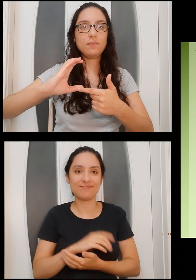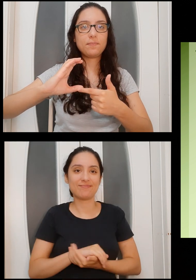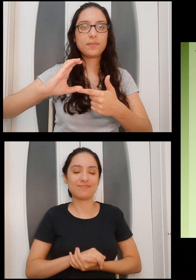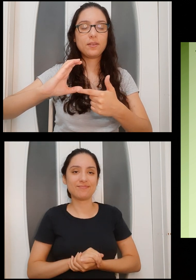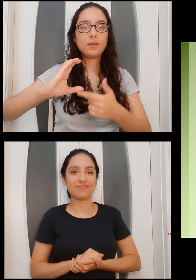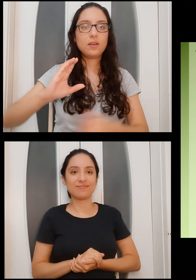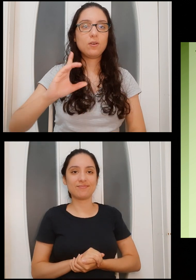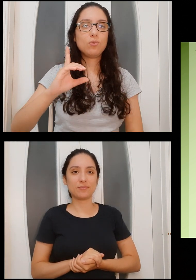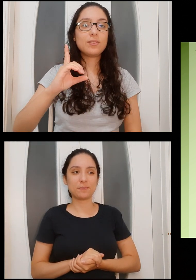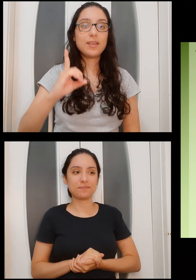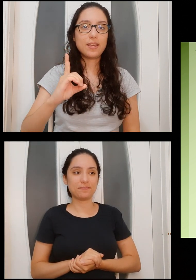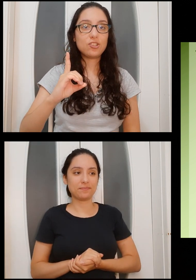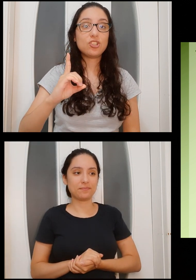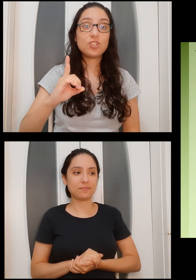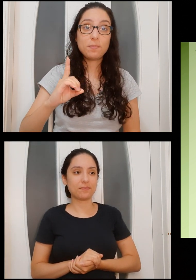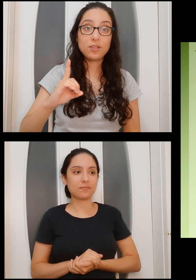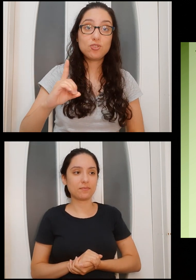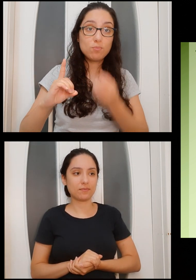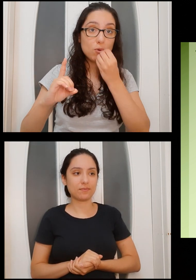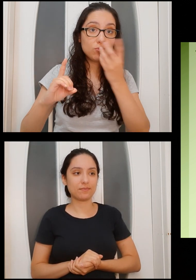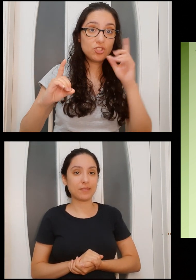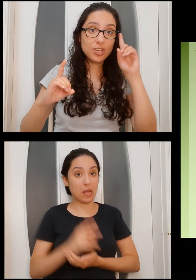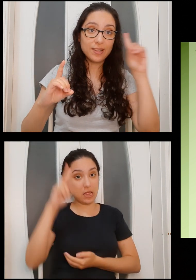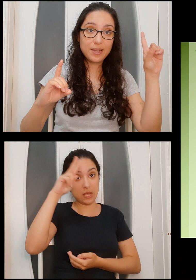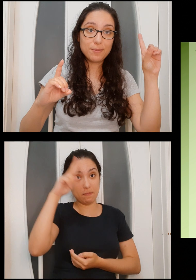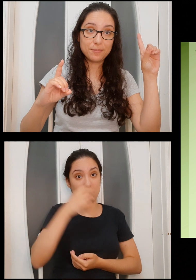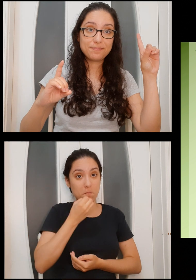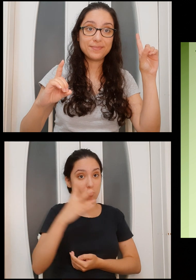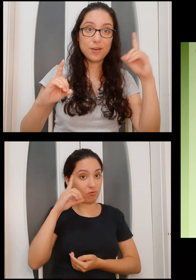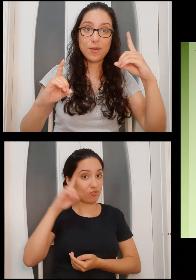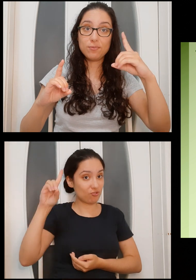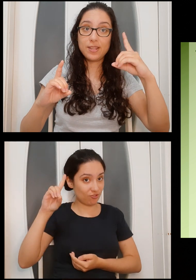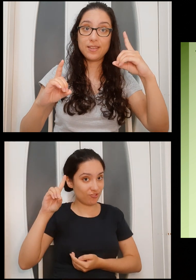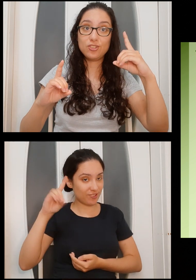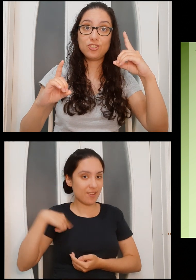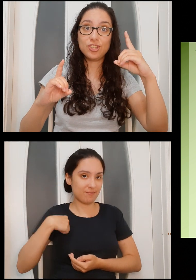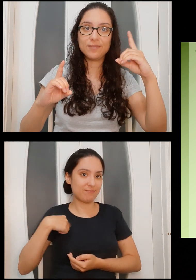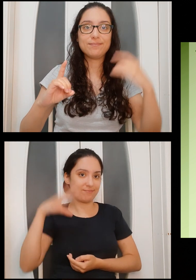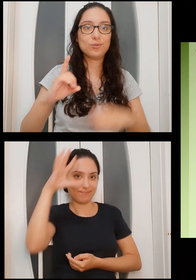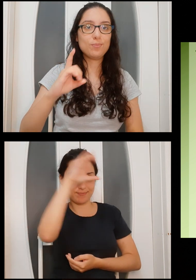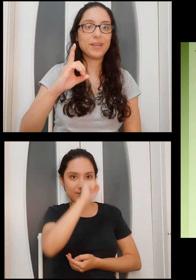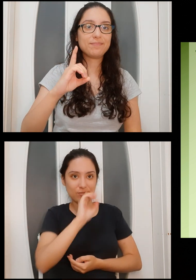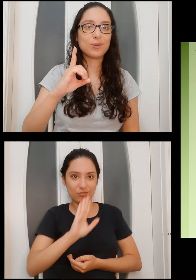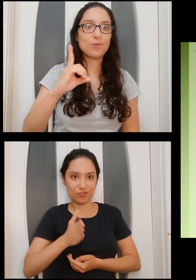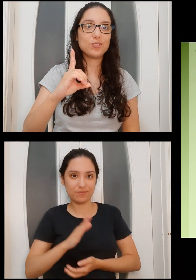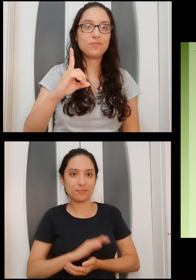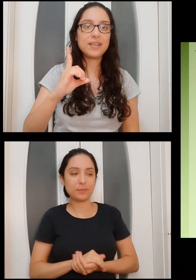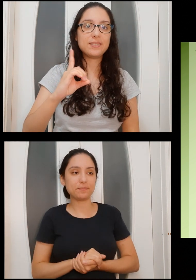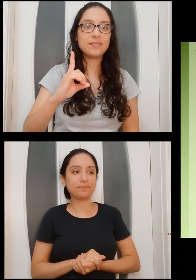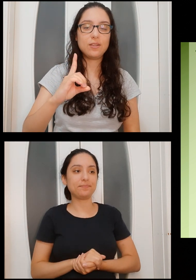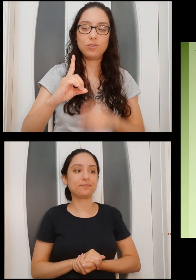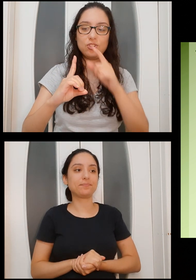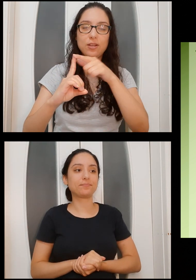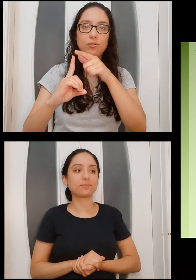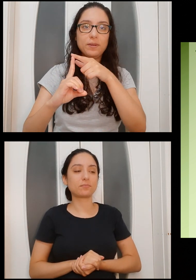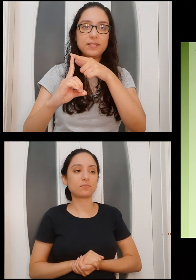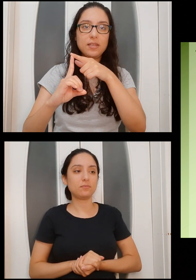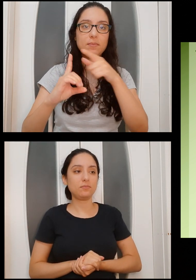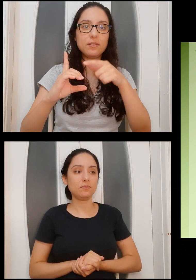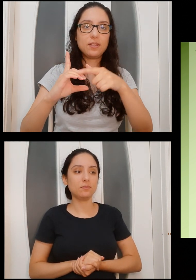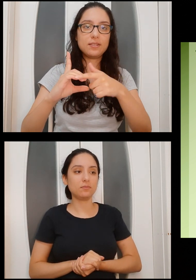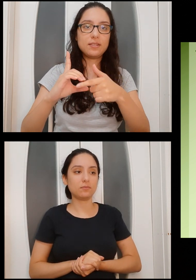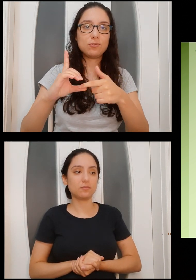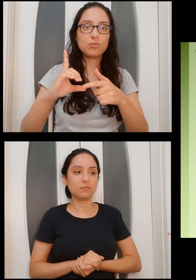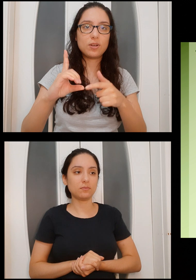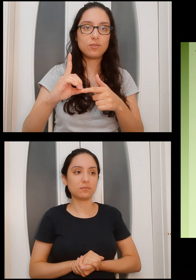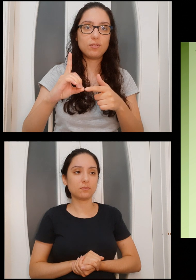arquear aqui. O D, que a gente já tinha aprendido de bom dia, lembra? Então, é um D de dia. Muito bem. Então, como a gente faz? Dedo indicador para